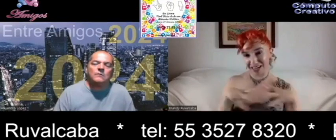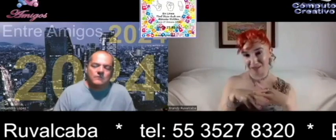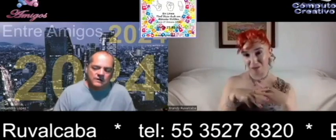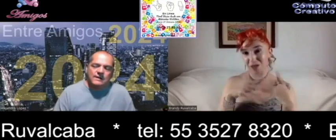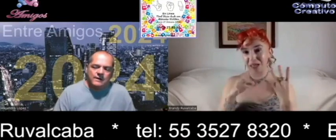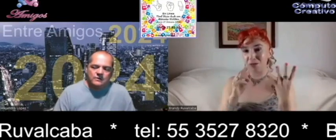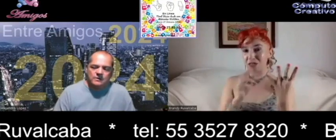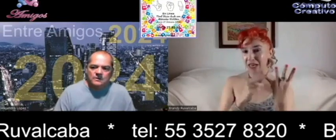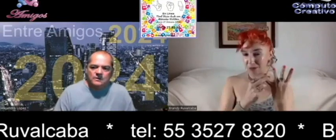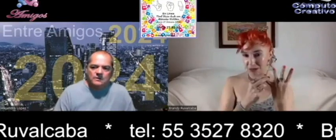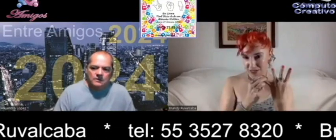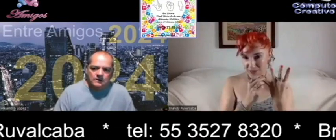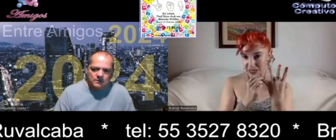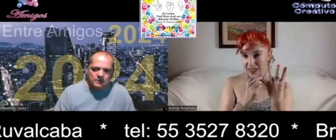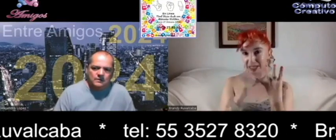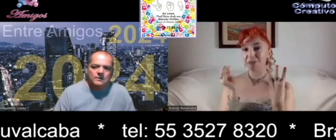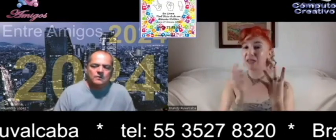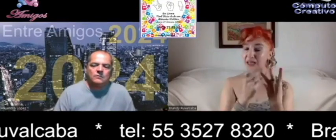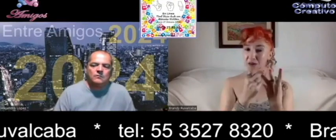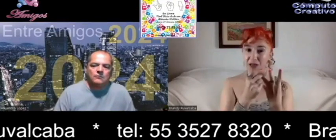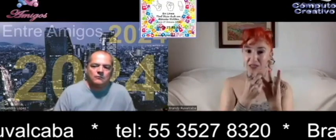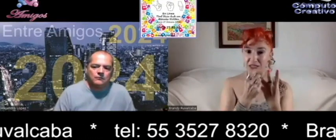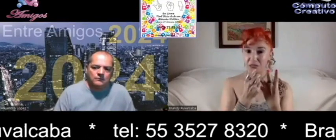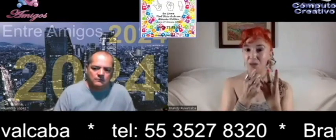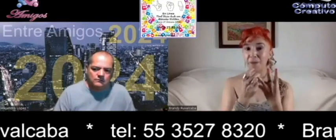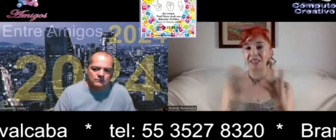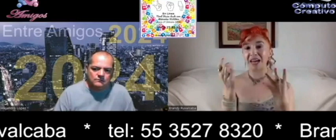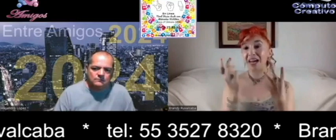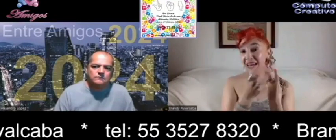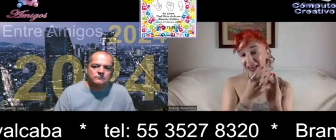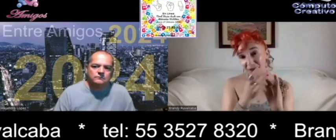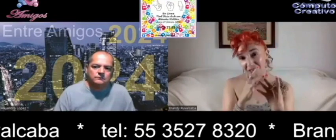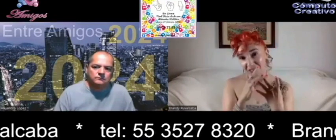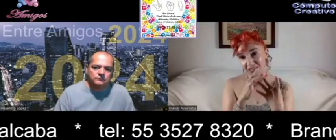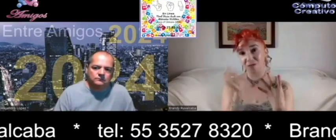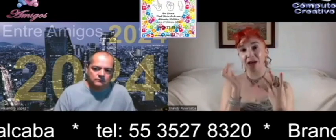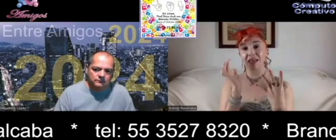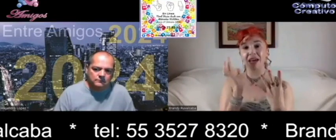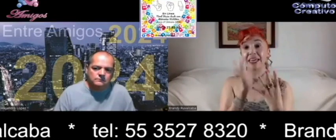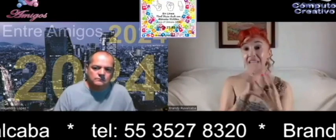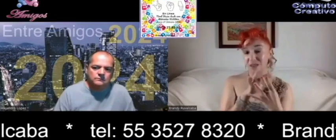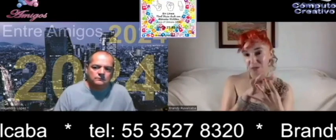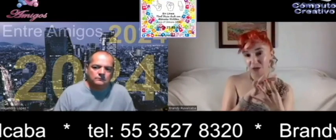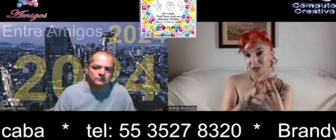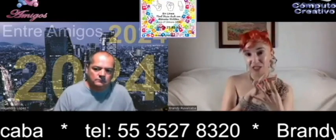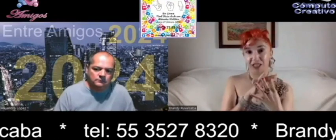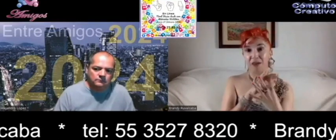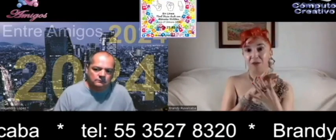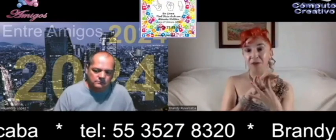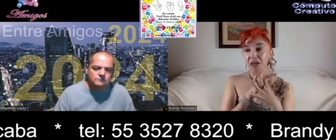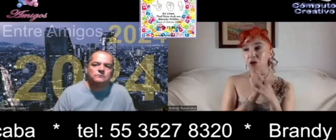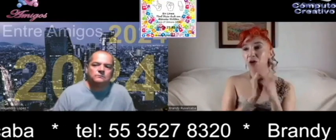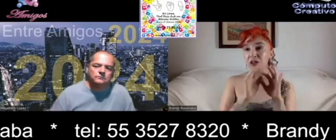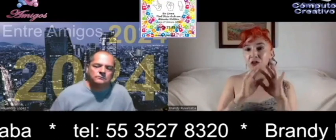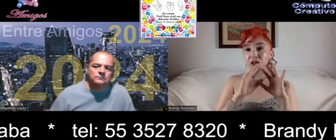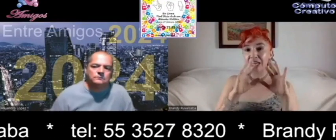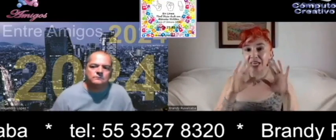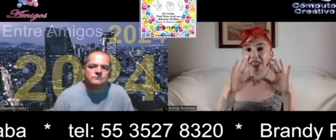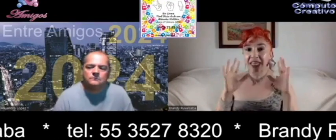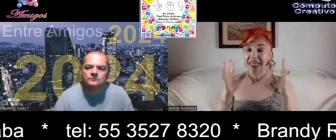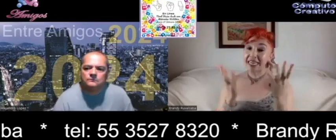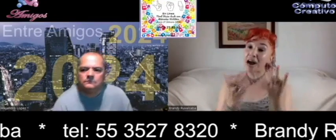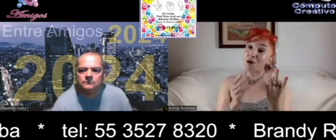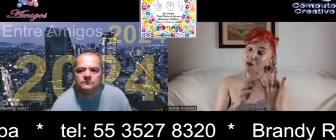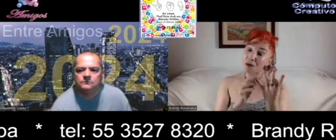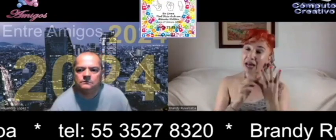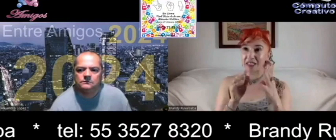país. Por ejemplo, sí, tenemos la claro, lengua de señas mexicana, de señas purépecha, la lengua de señas maya y el español signado, ¿no? Entonces,